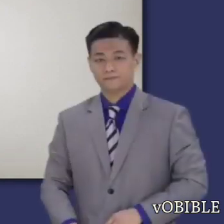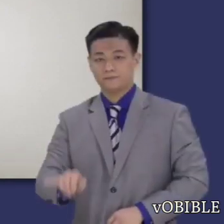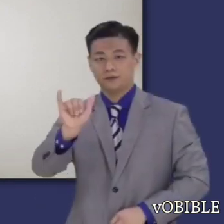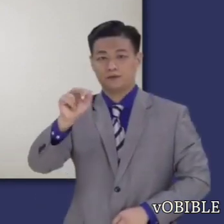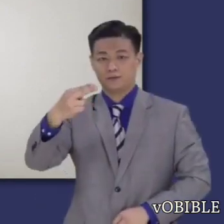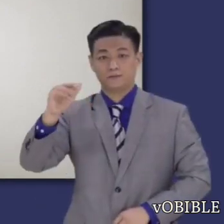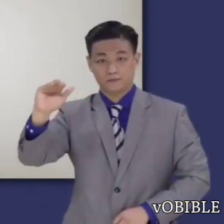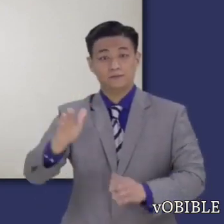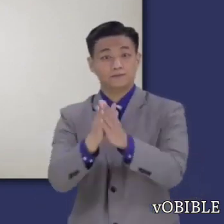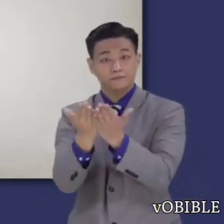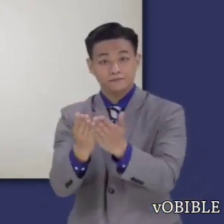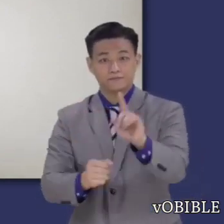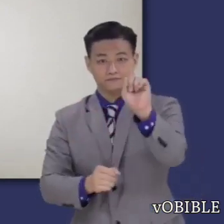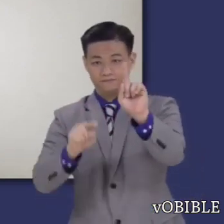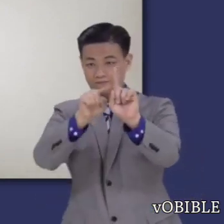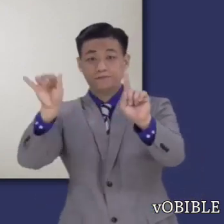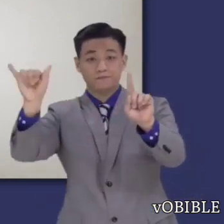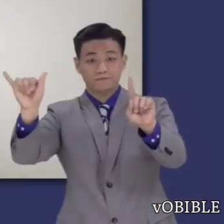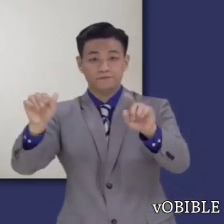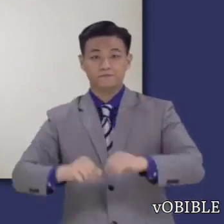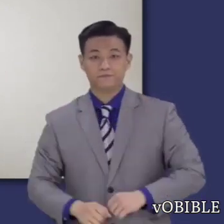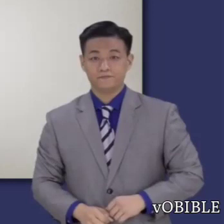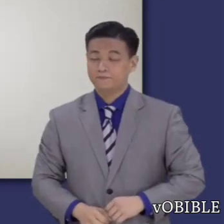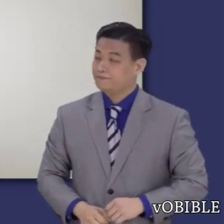以弗所书一共有6章。